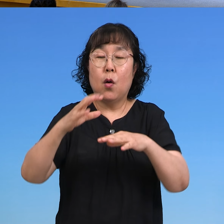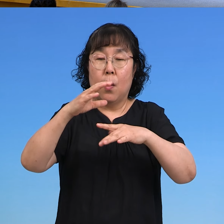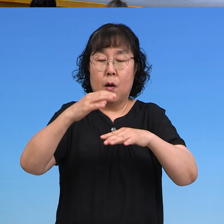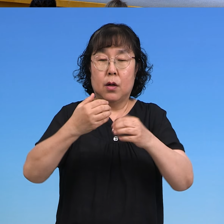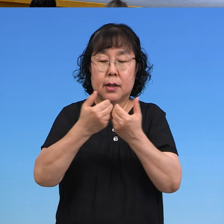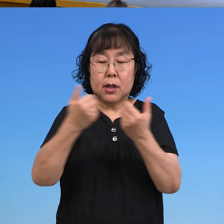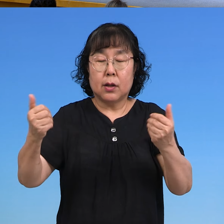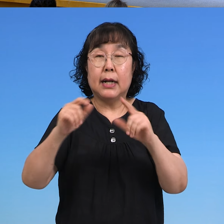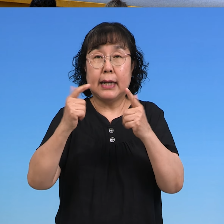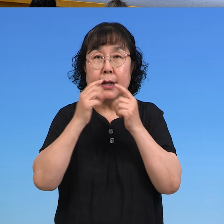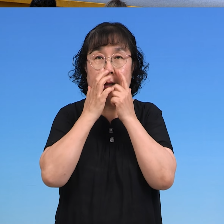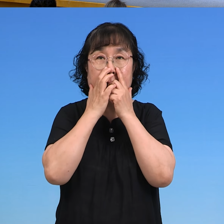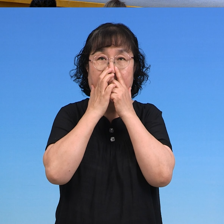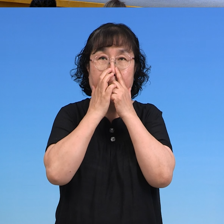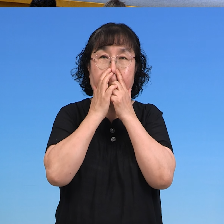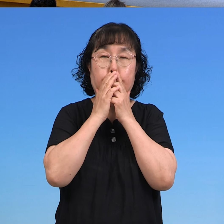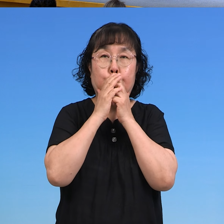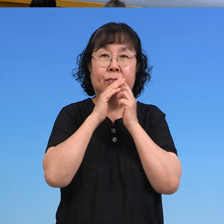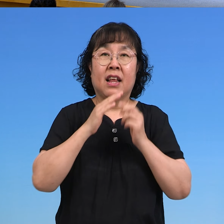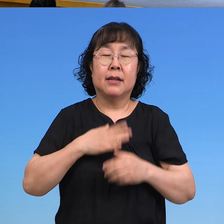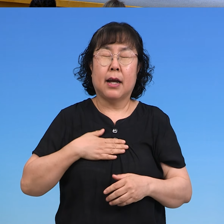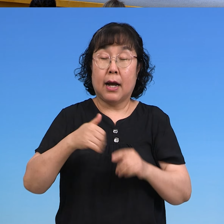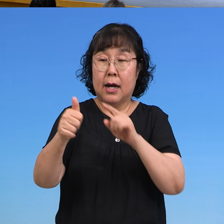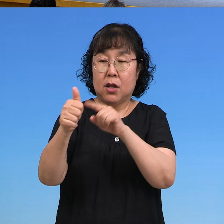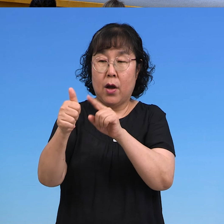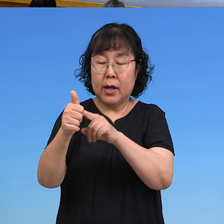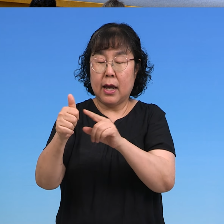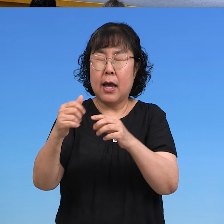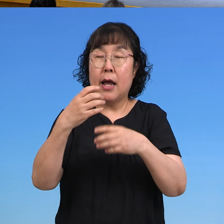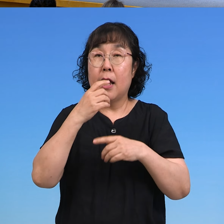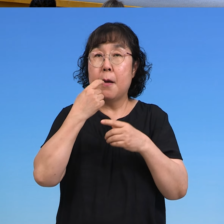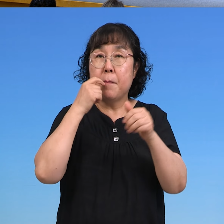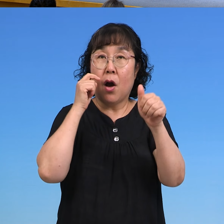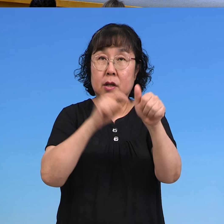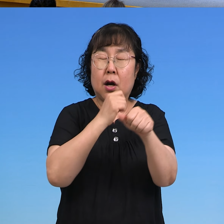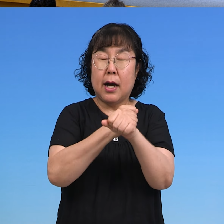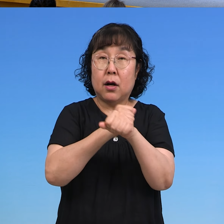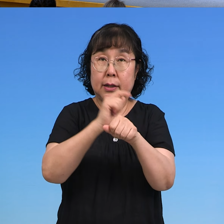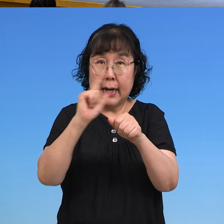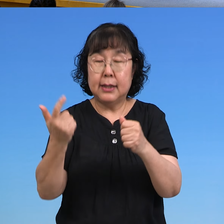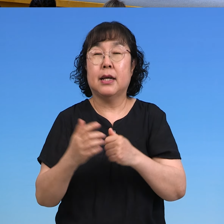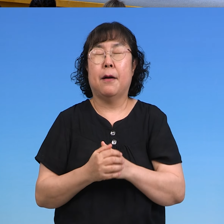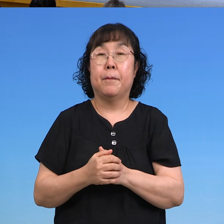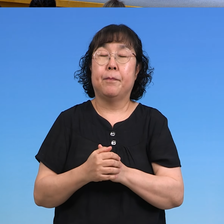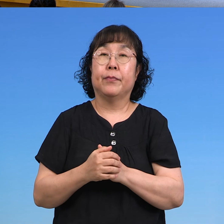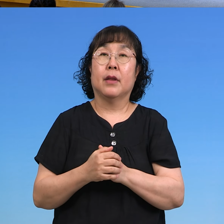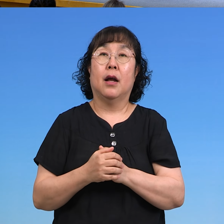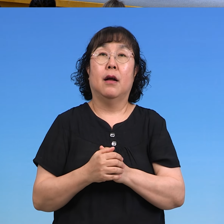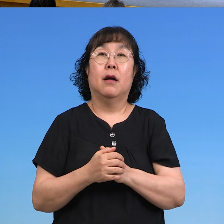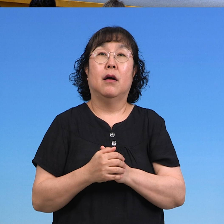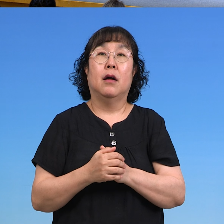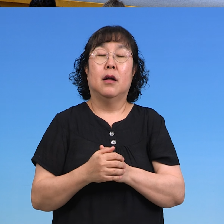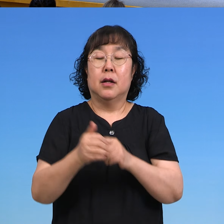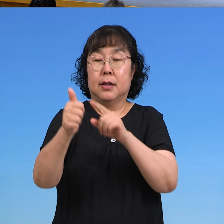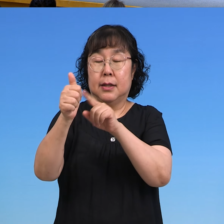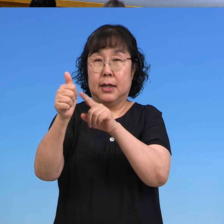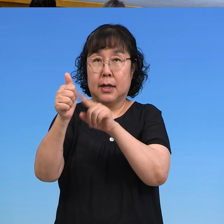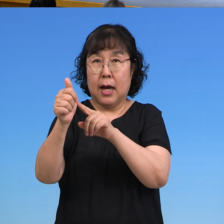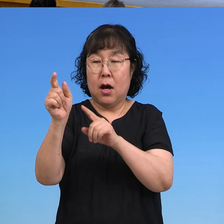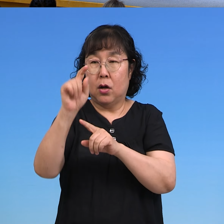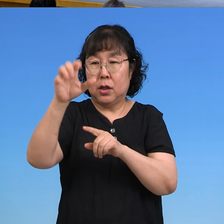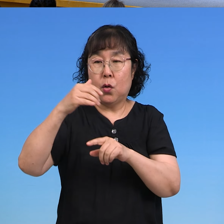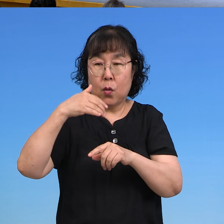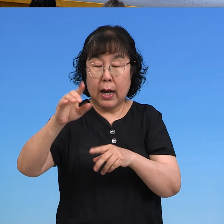너에게 명령한 것이 아니냐? 강하고 담대하라. 두려워하지 말며 놀라지 말라. 그 다음에 하나님의 대안입니다. 너가